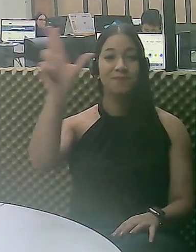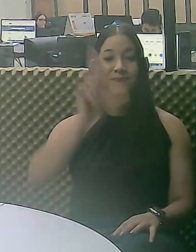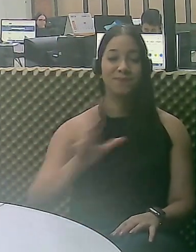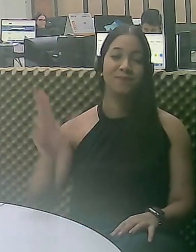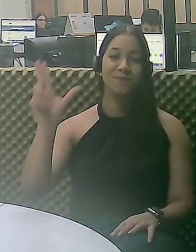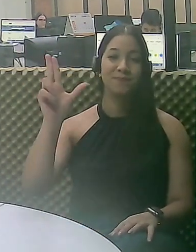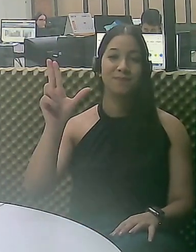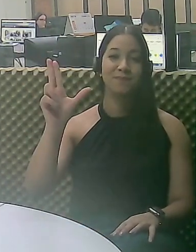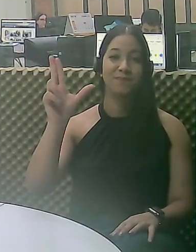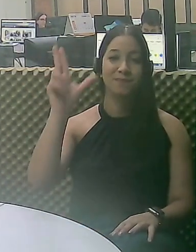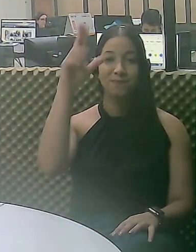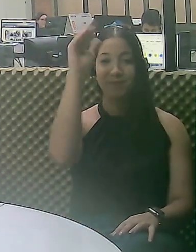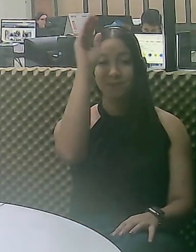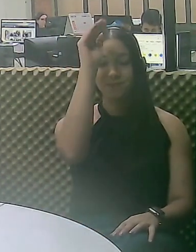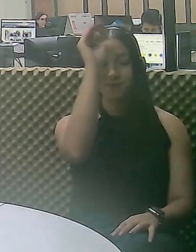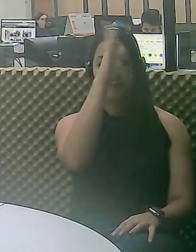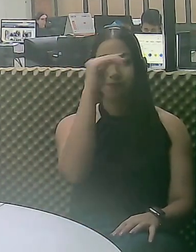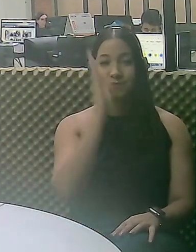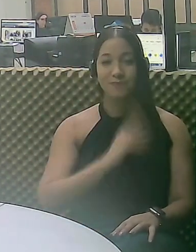Uberlândia,